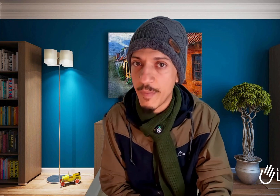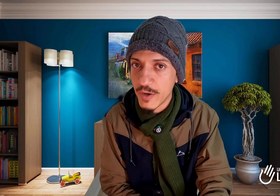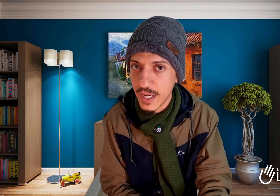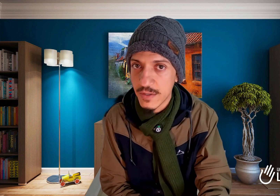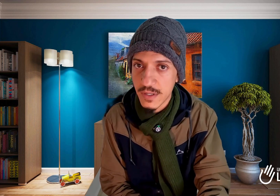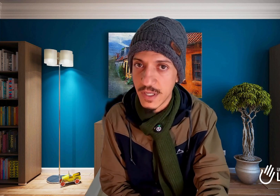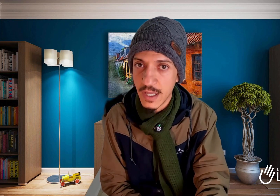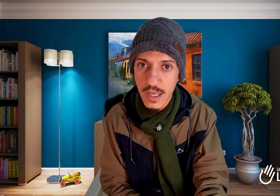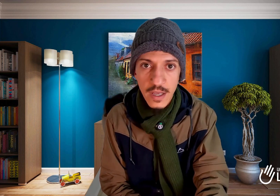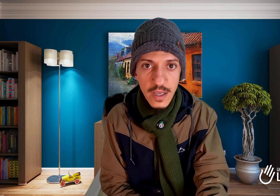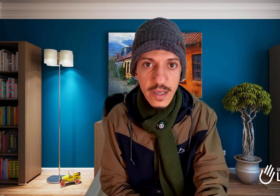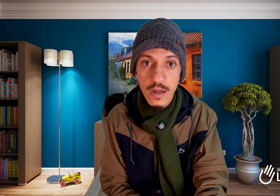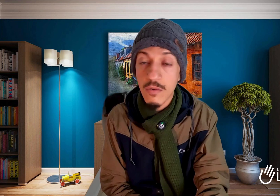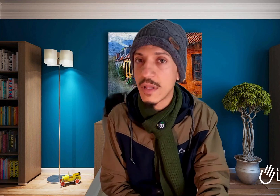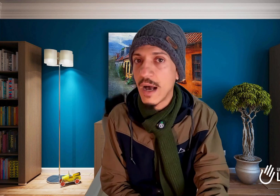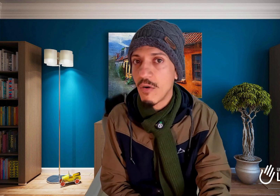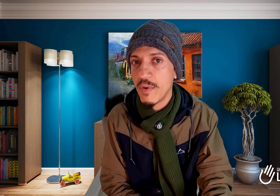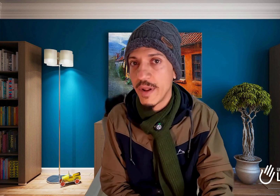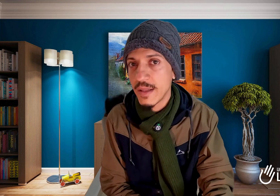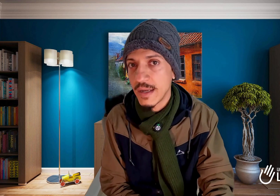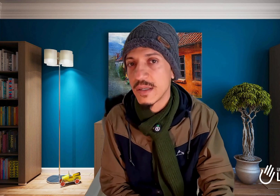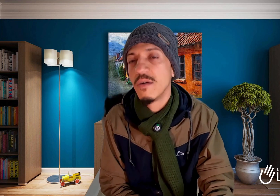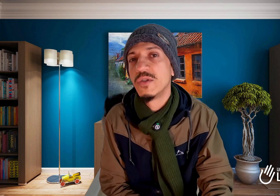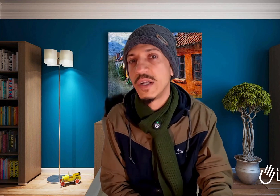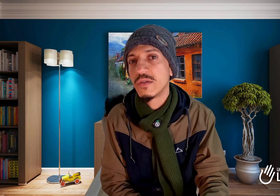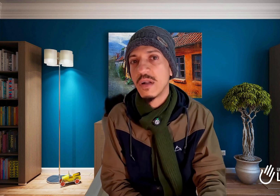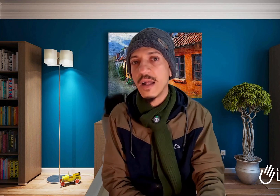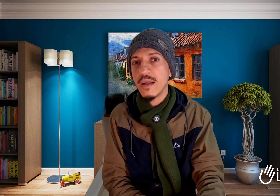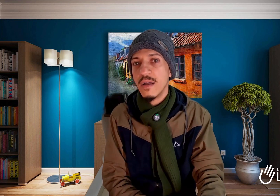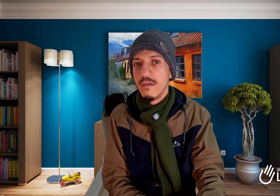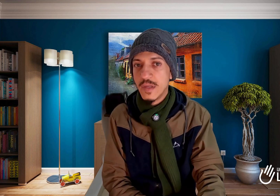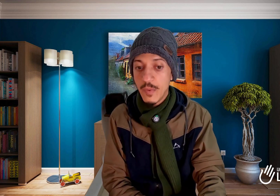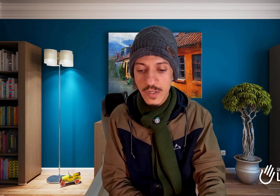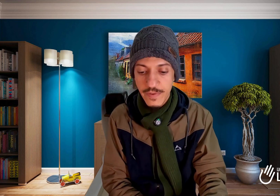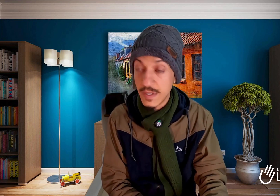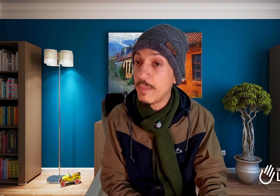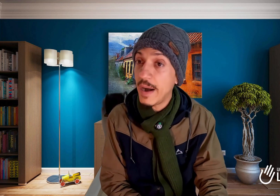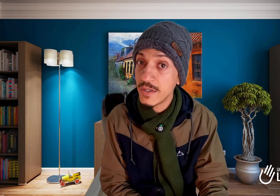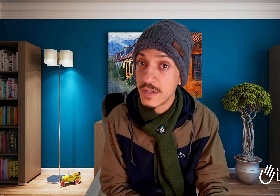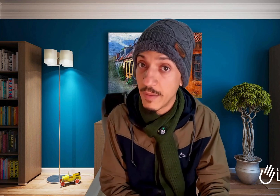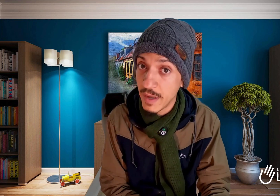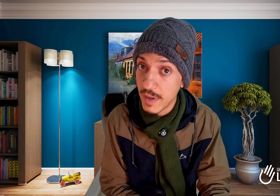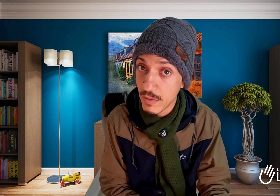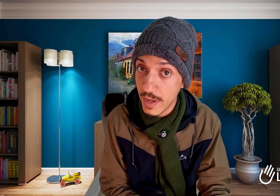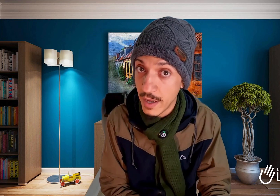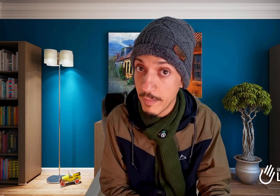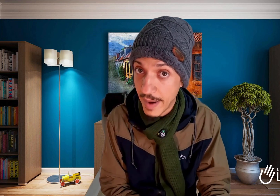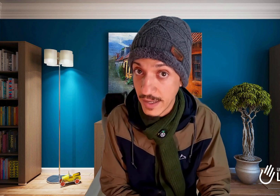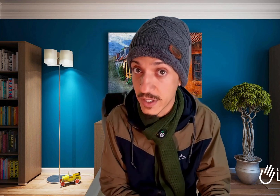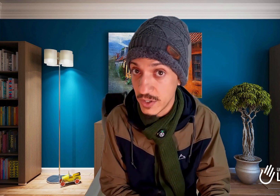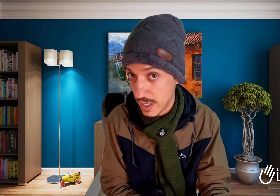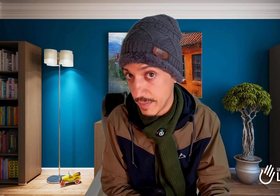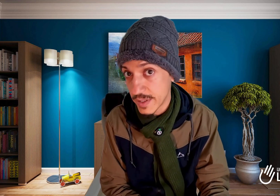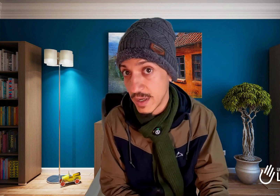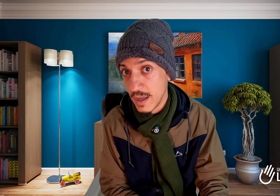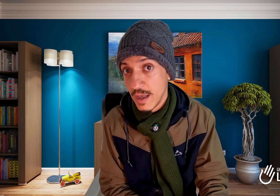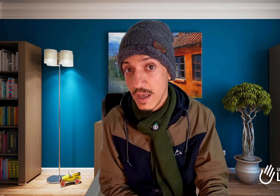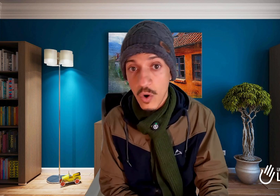projetos assim, queira contar com minha orientação direcionada, você pode fazer parte da minha mentoria prática de Libras ou de